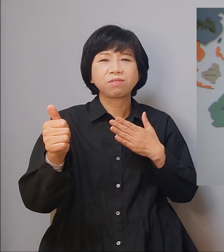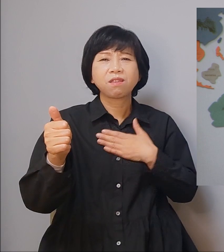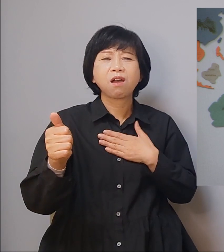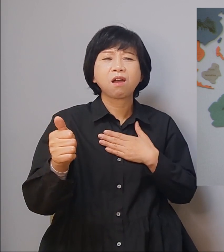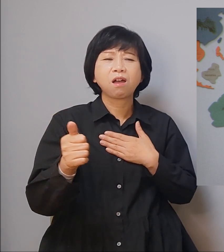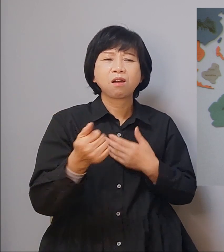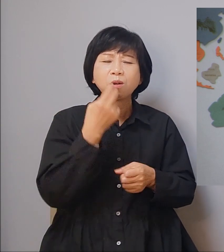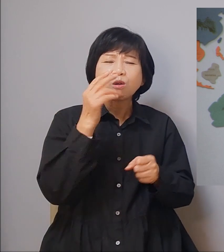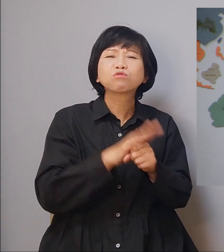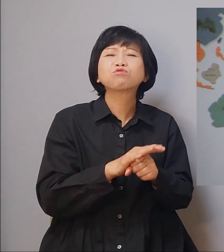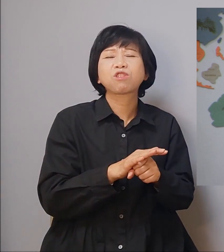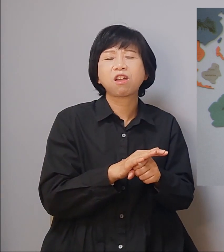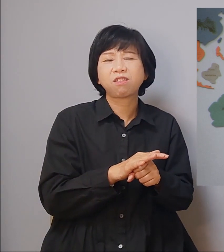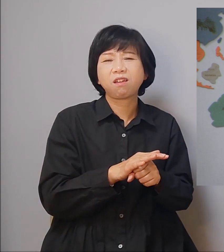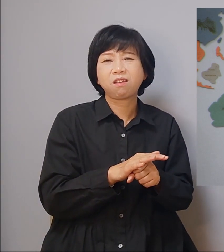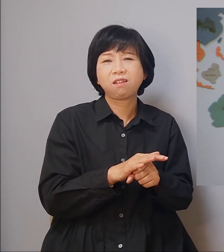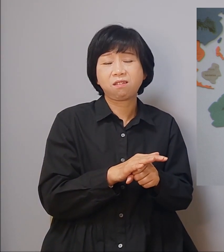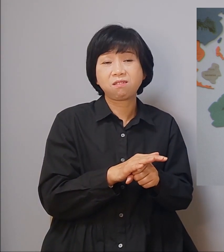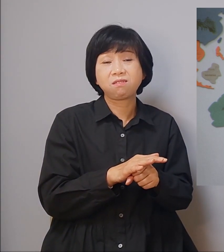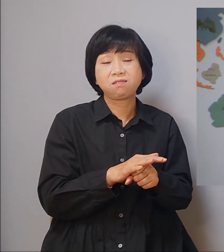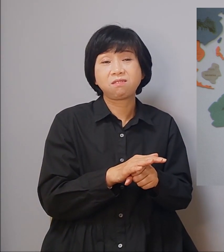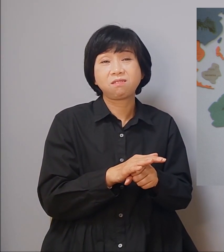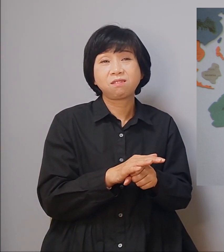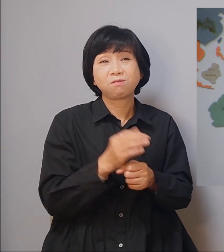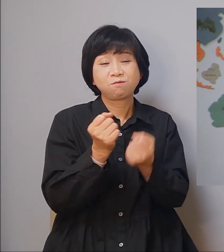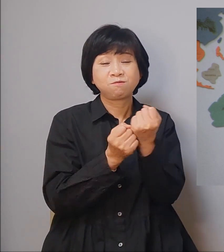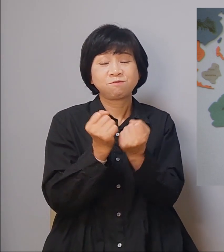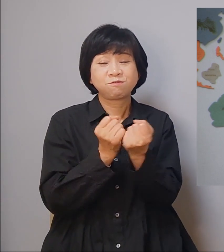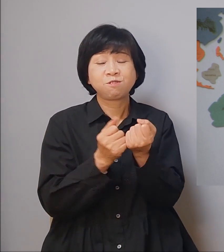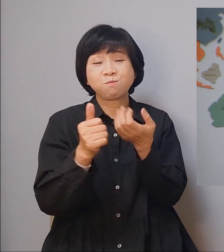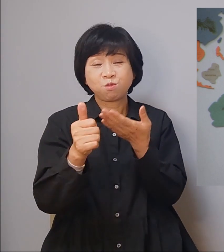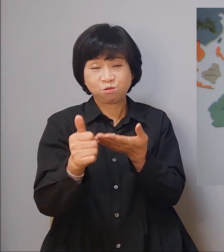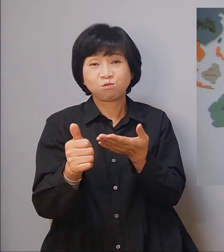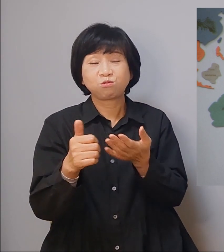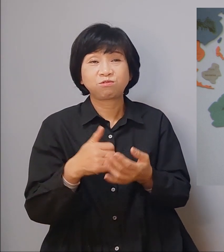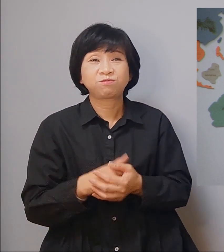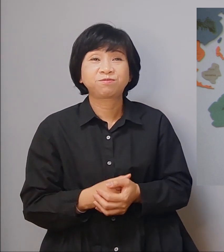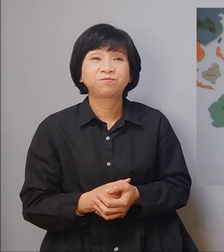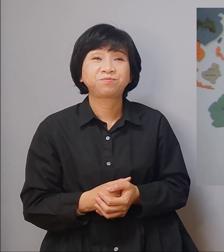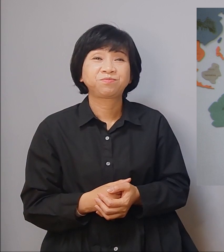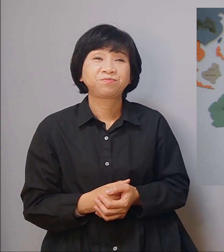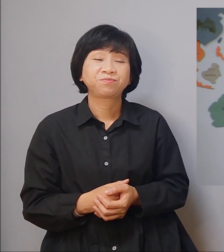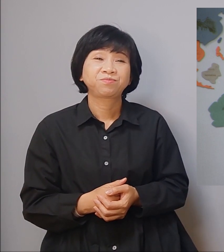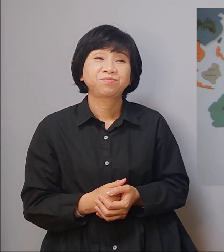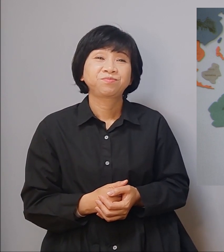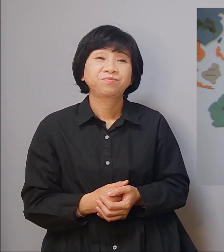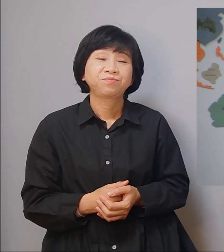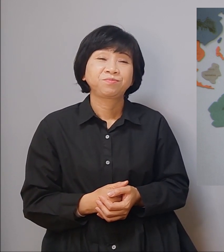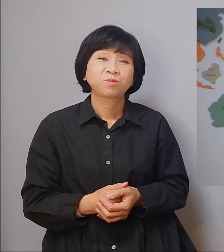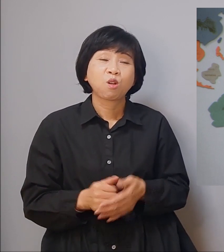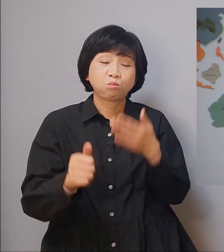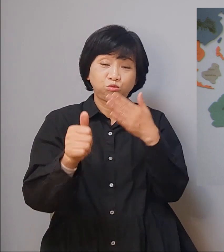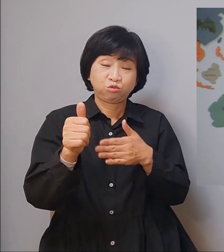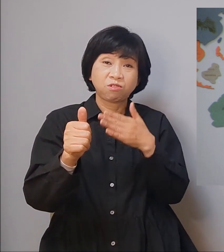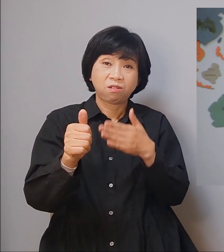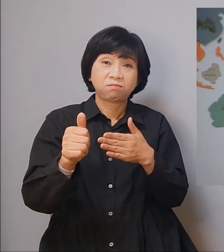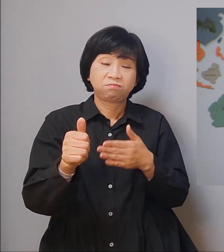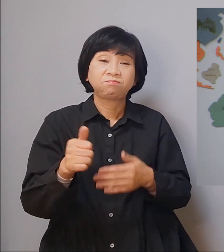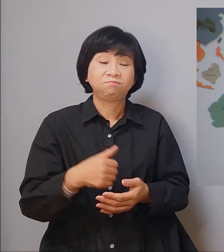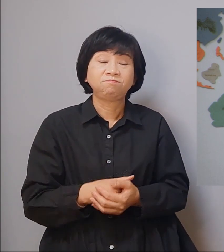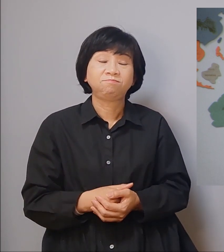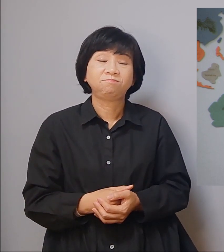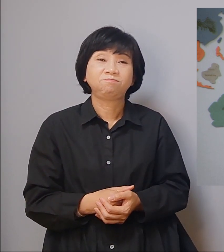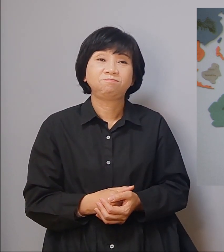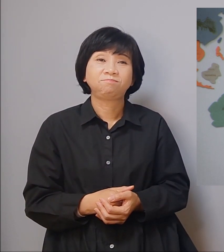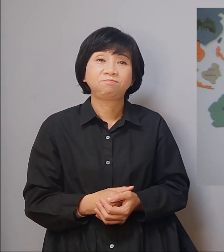사람인데 어찌어찌해서 이렇게 왔는데 감옥에 들어오는 것도 억울하게 들어왔습니다. 이렇게 부탁을 하는 거죠. 충분히 그럴